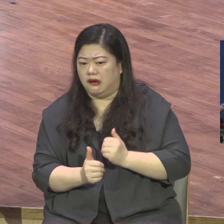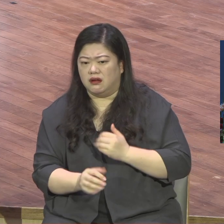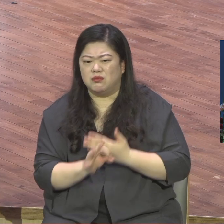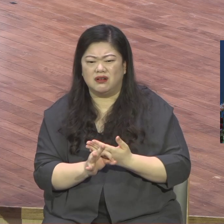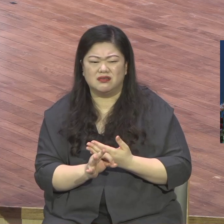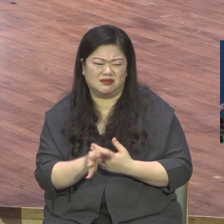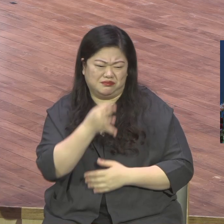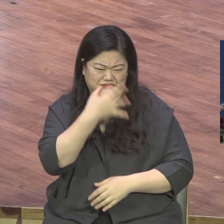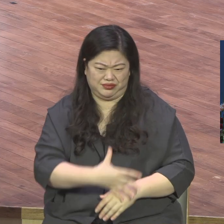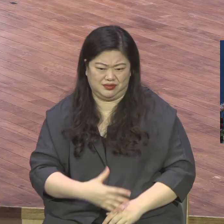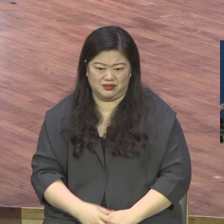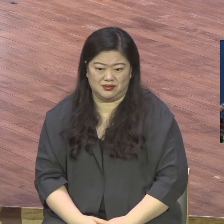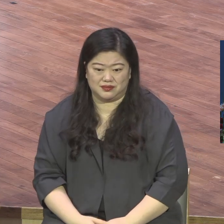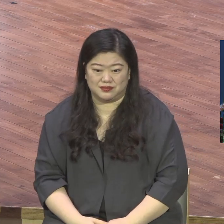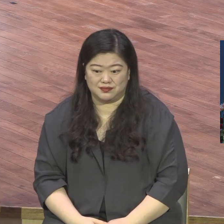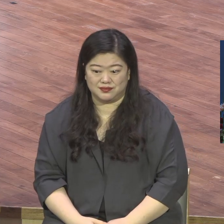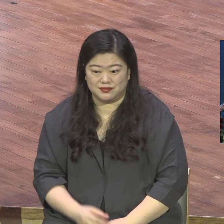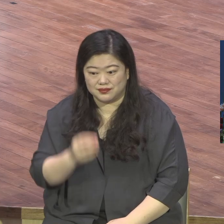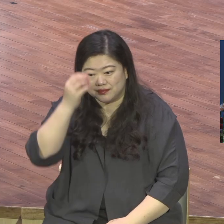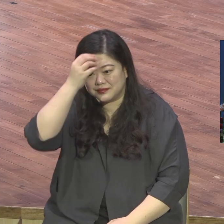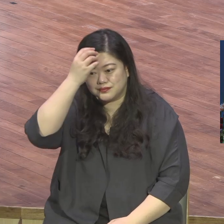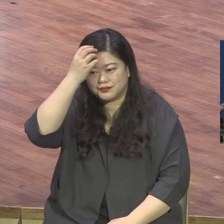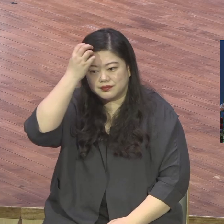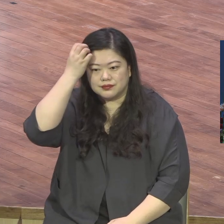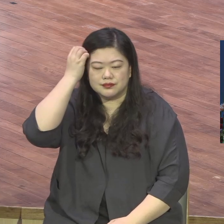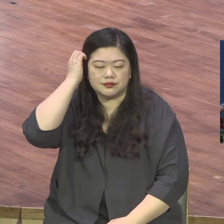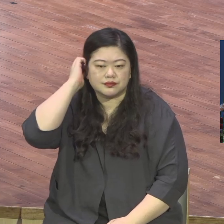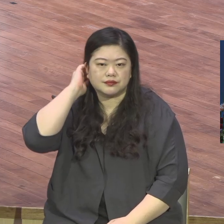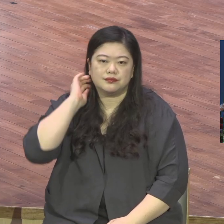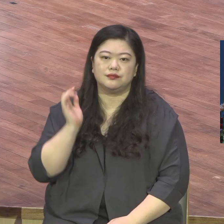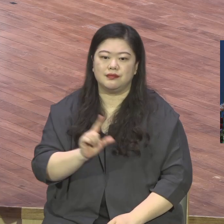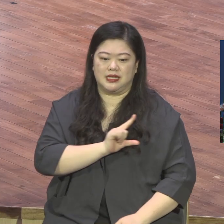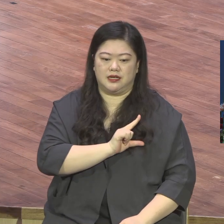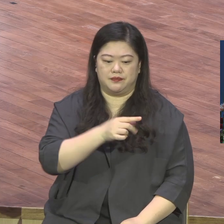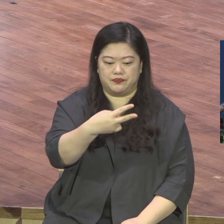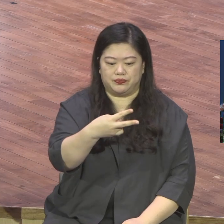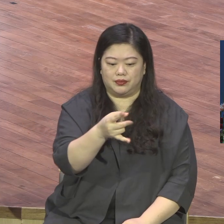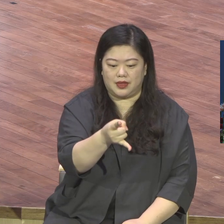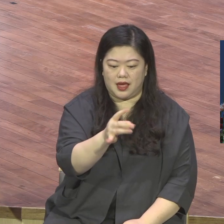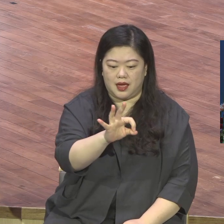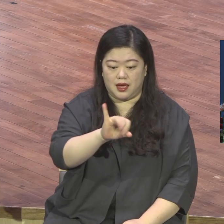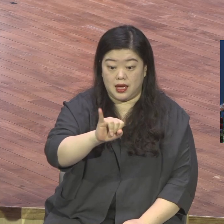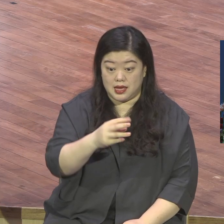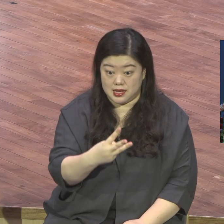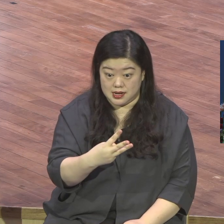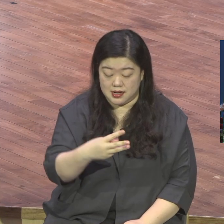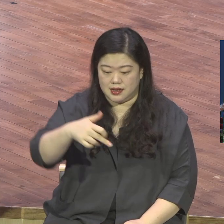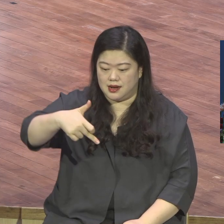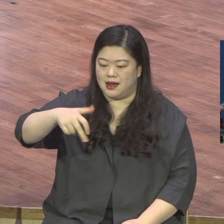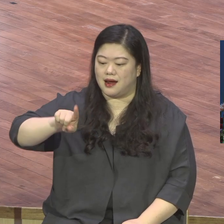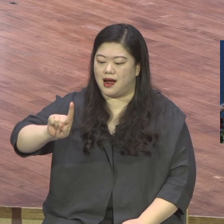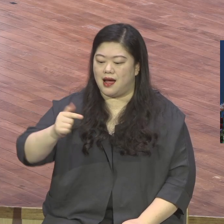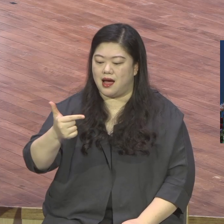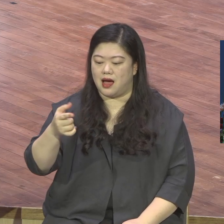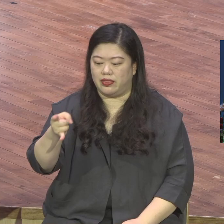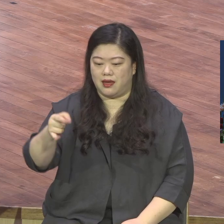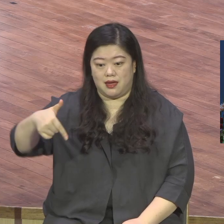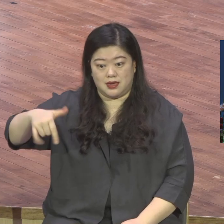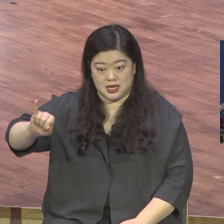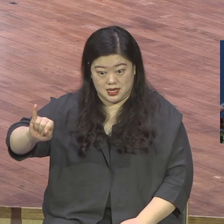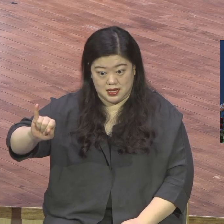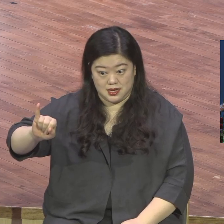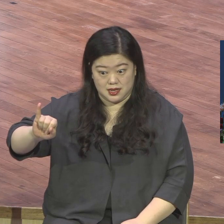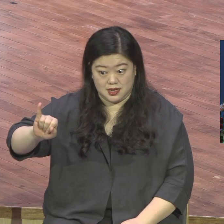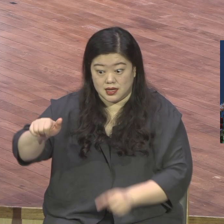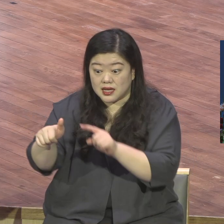성공학과 자기 개발의 대가로 불리는 데일 카네기라는 분이 있습니다. 이분이